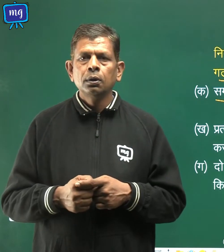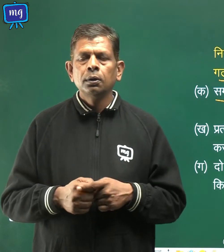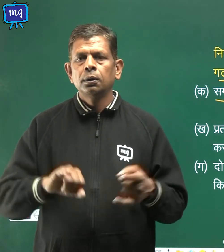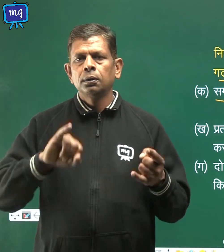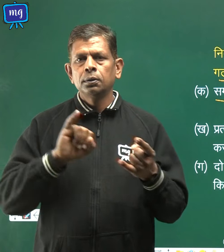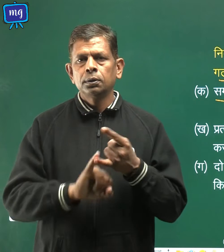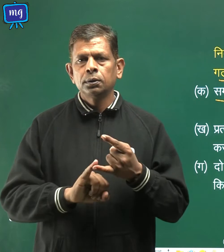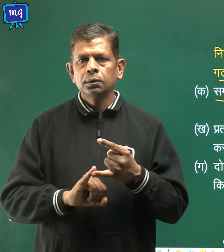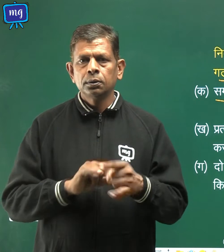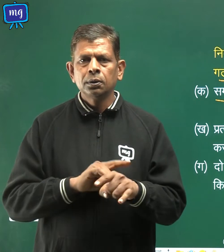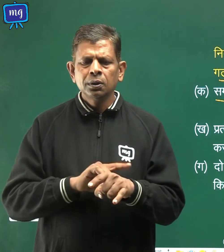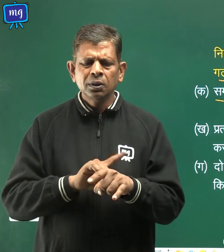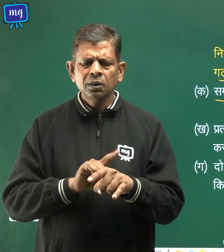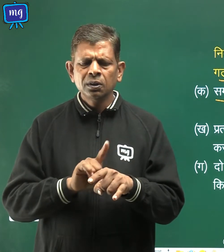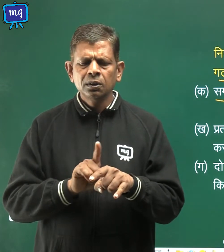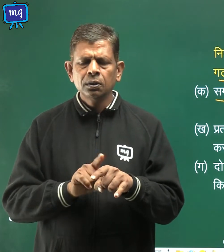सेकंड है।